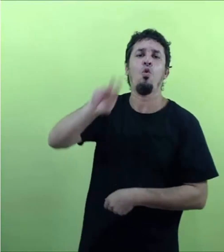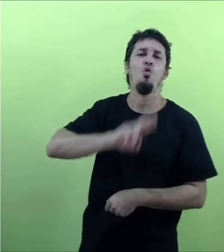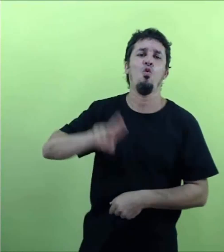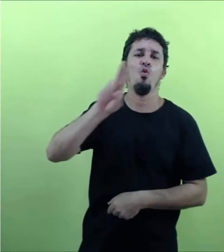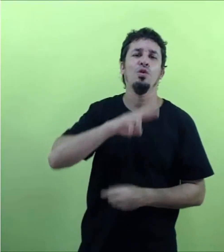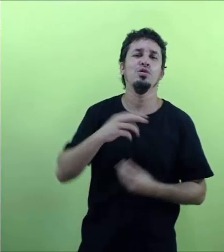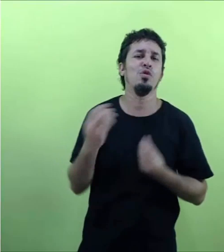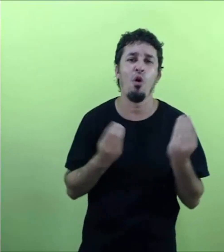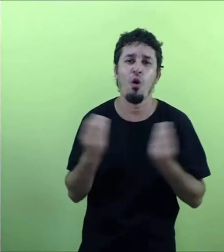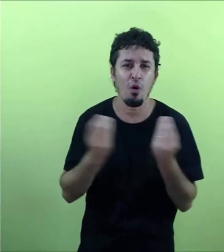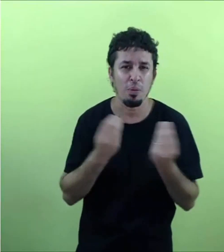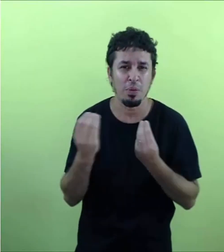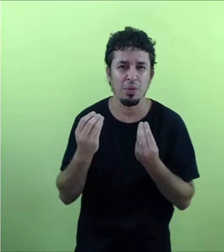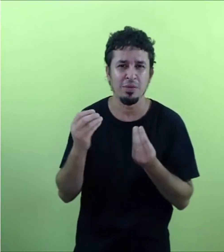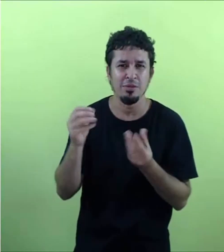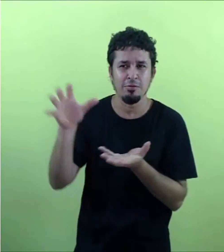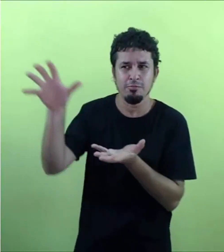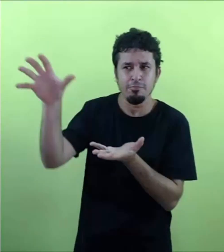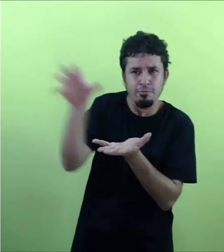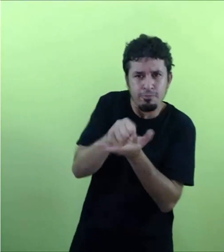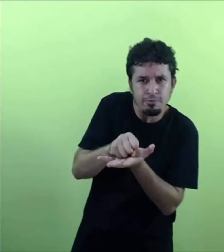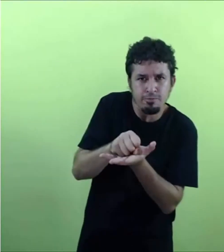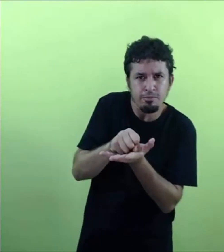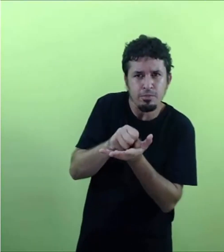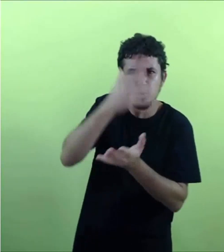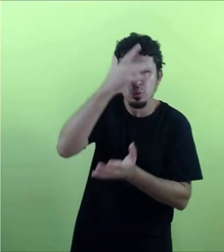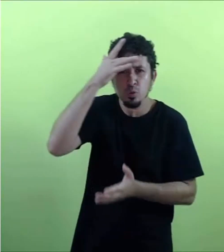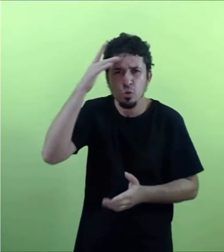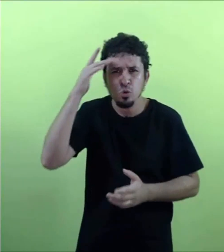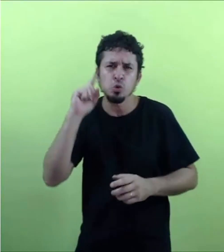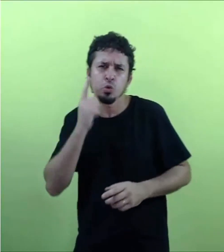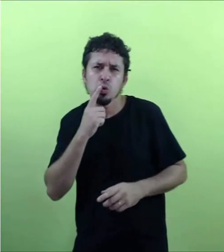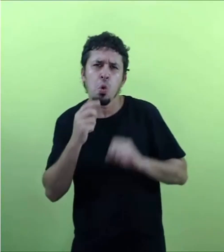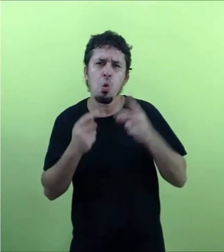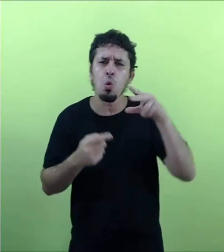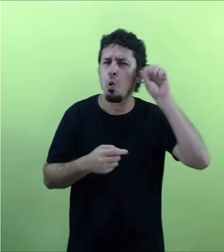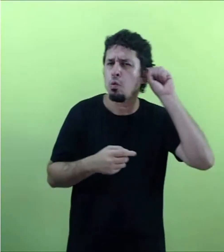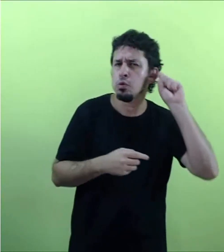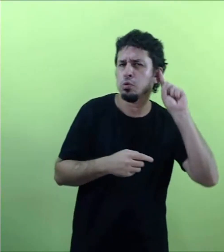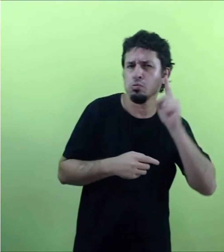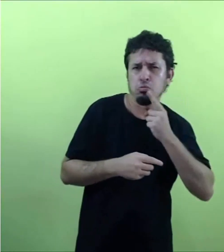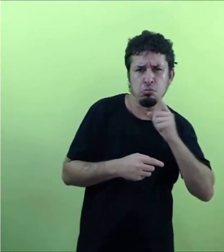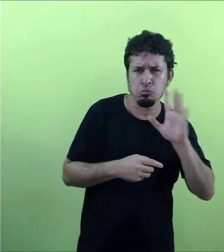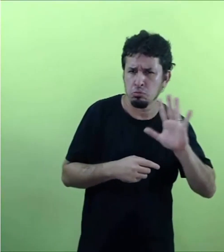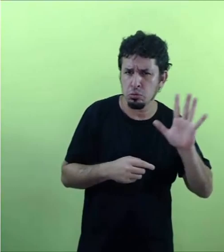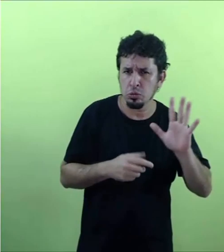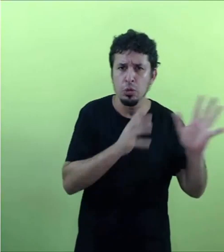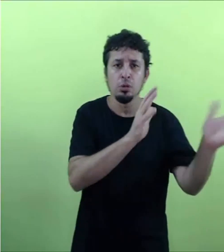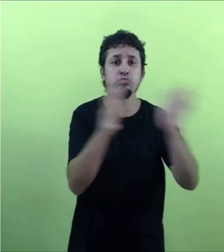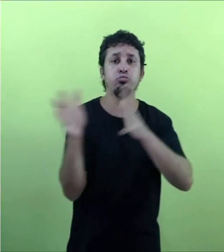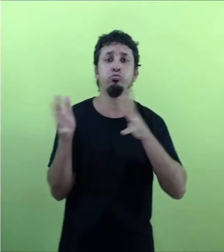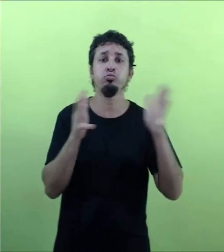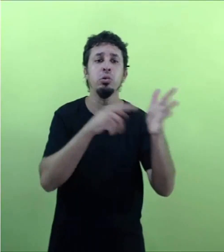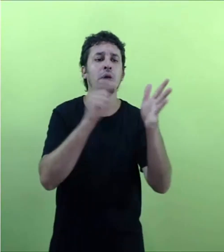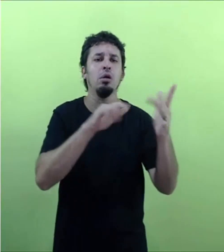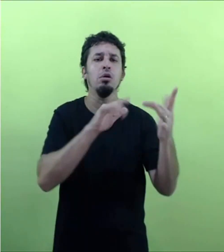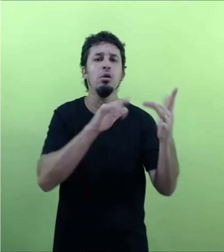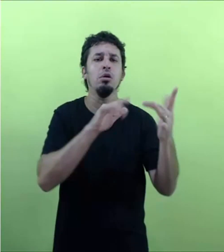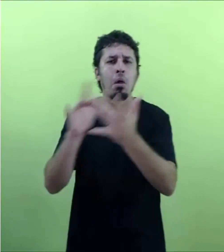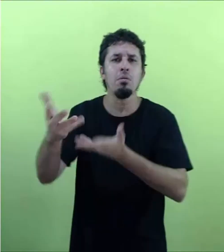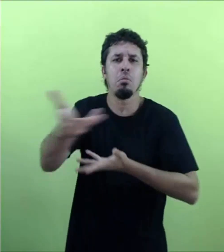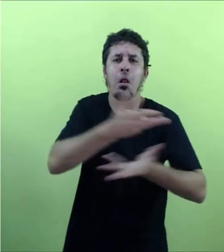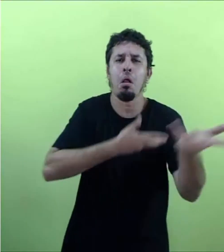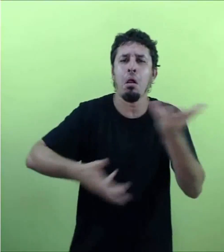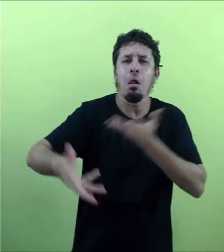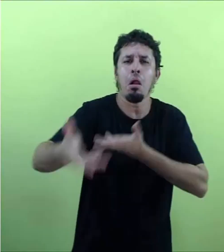fundamento primeiro na evidência de um registro que permite a todas as pessoas surdas ou não surdas falantes de língua de